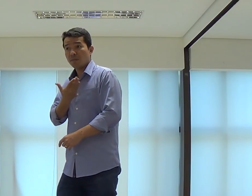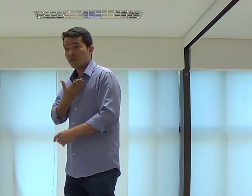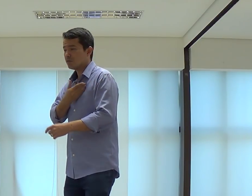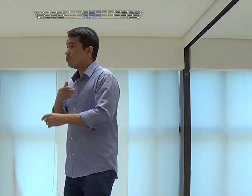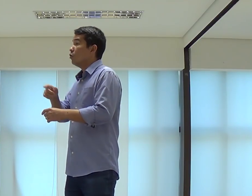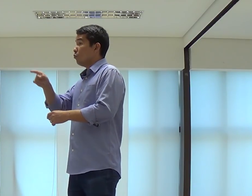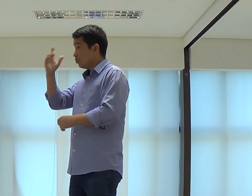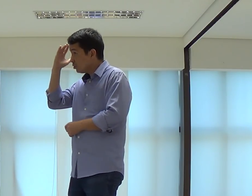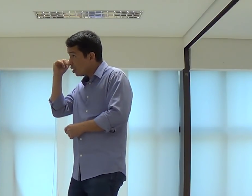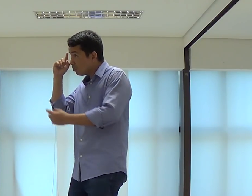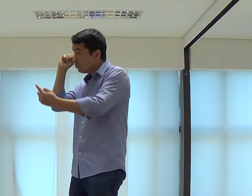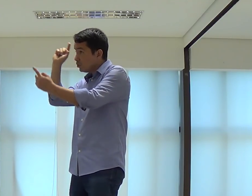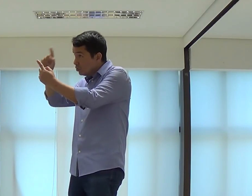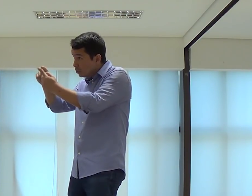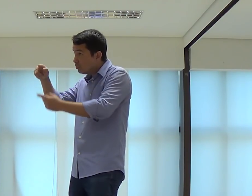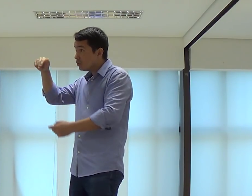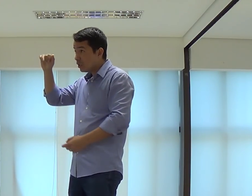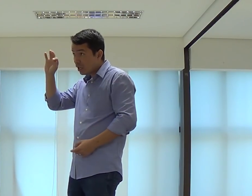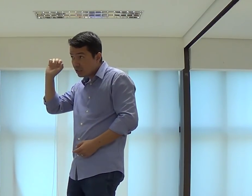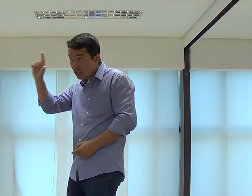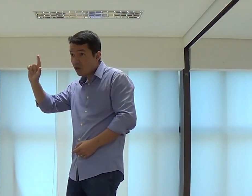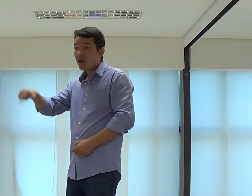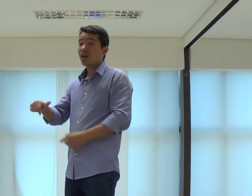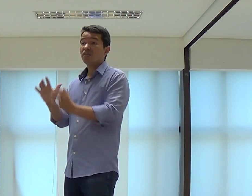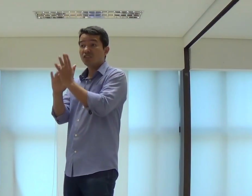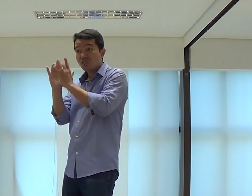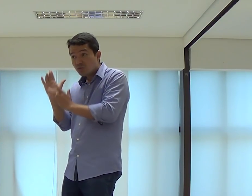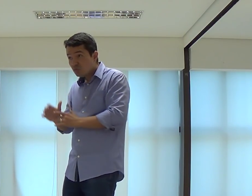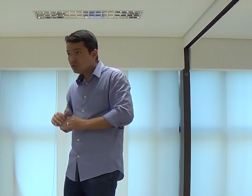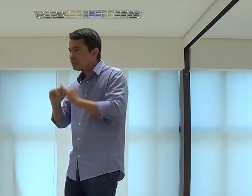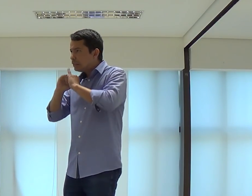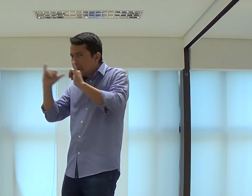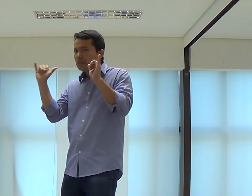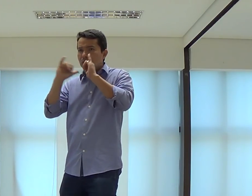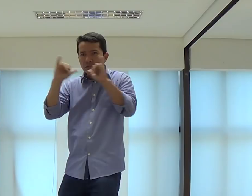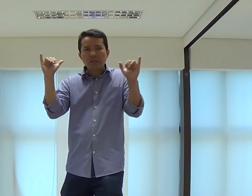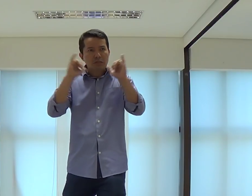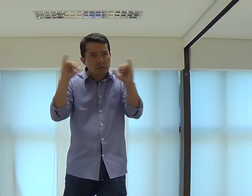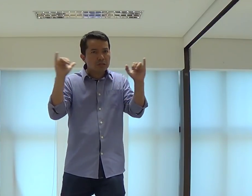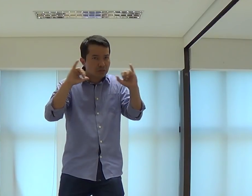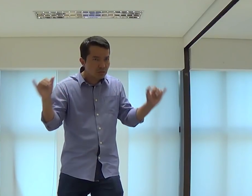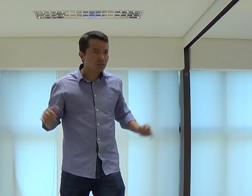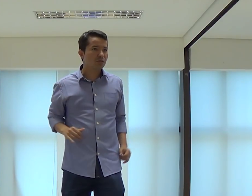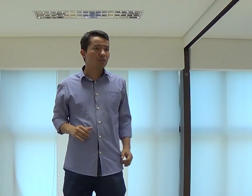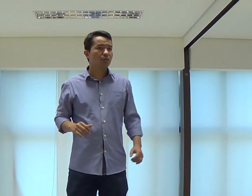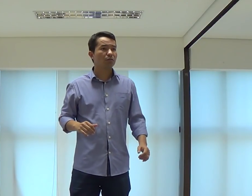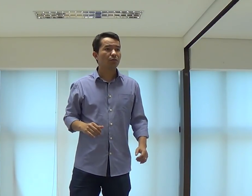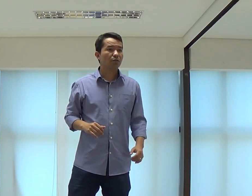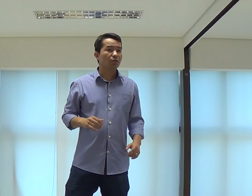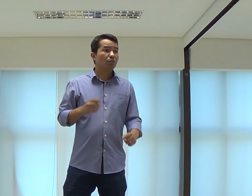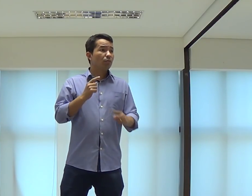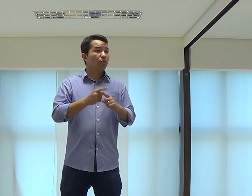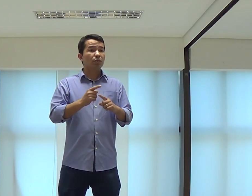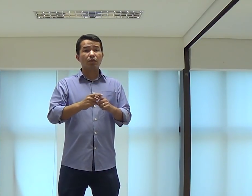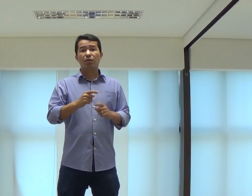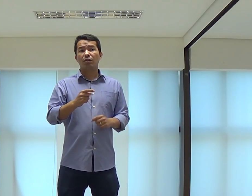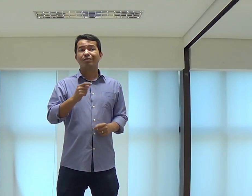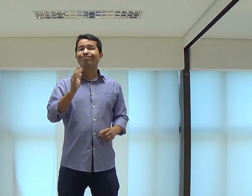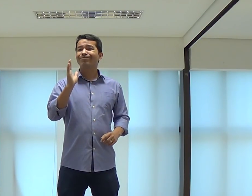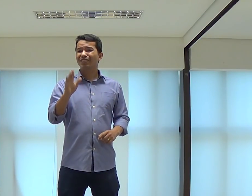Natal, né? Os seus amigos. Ah, você sabia que o Natal é quando Jesus nasceu? E vai falando para todo